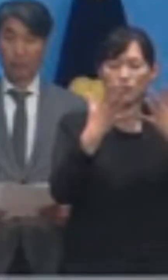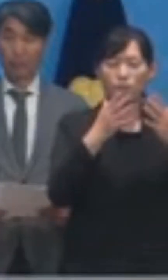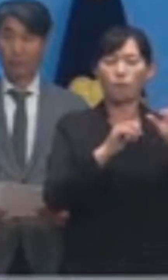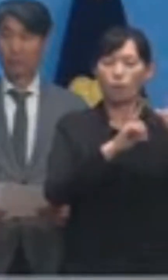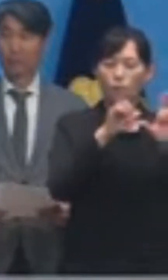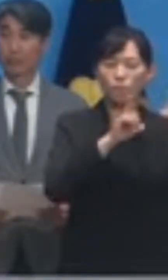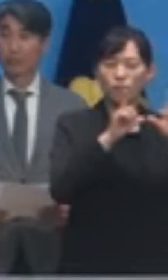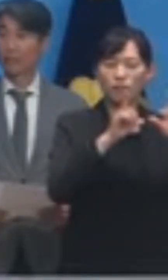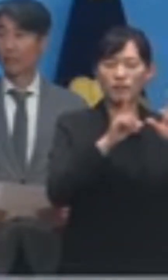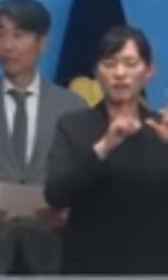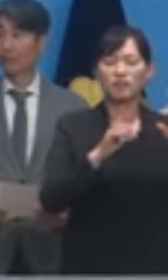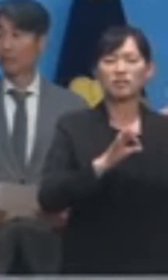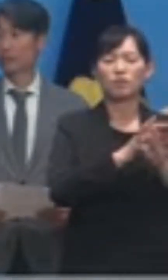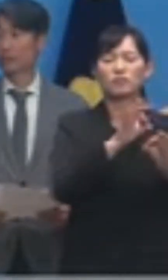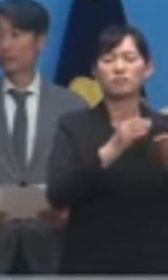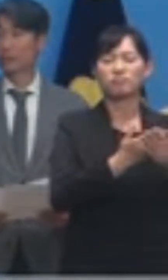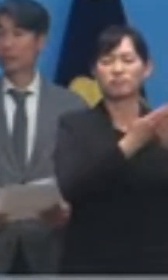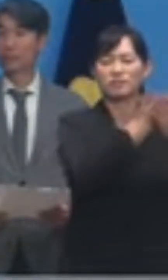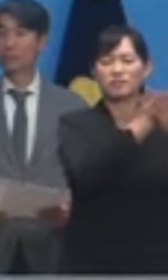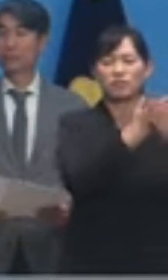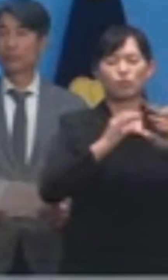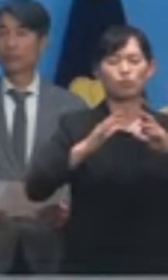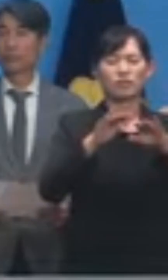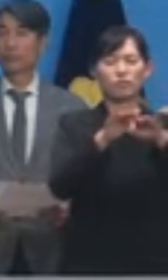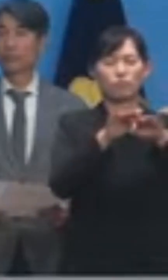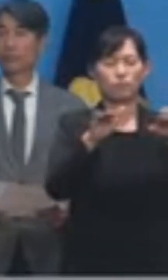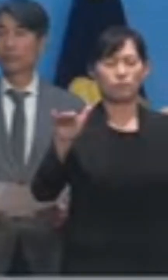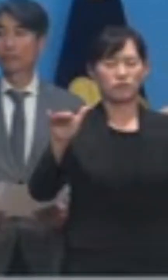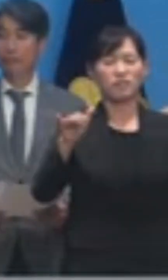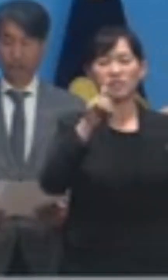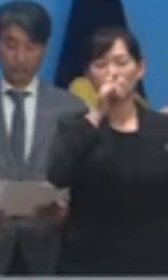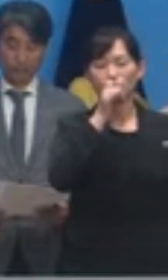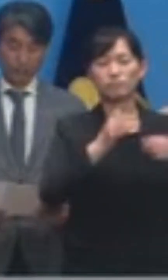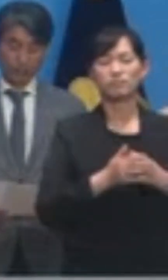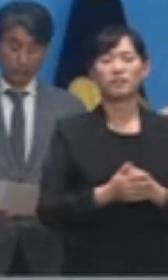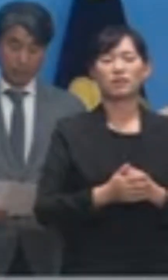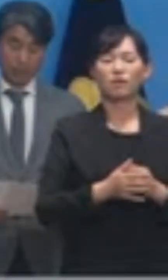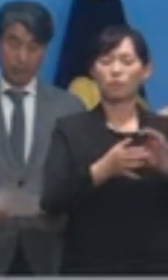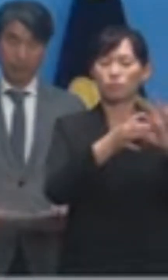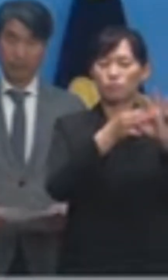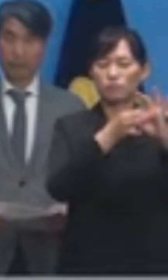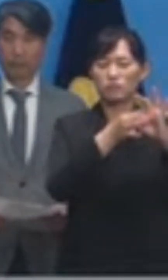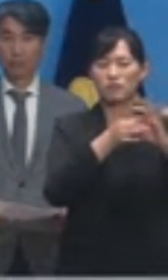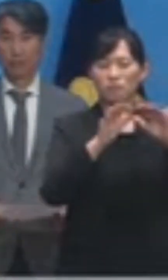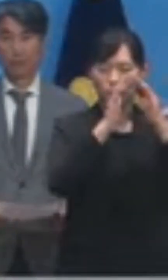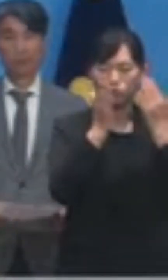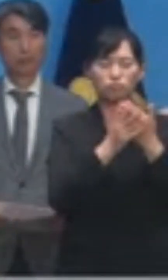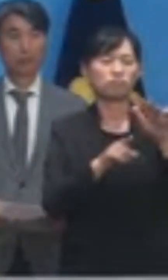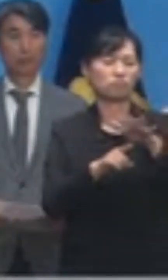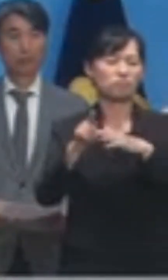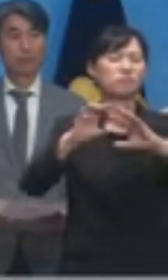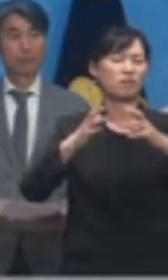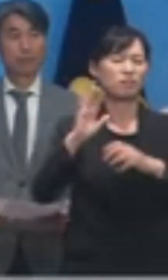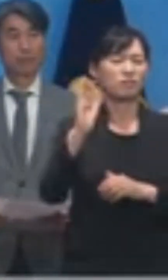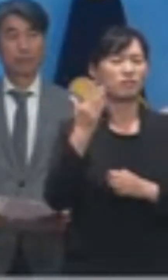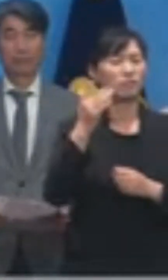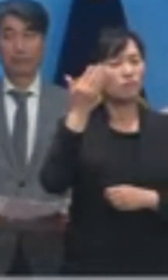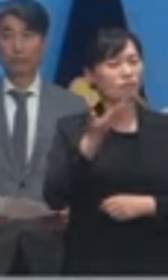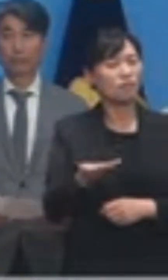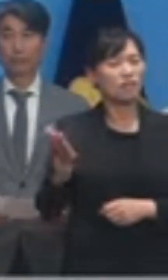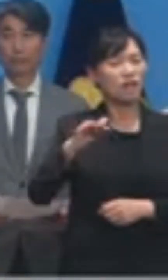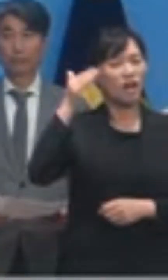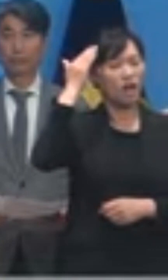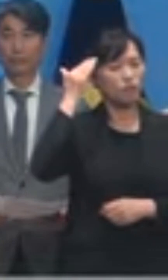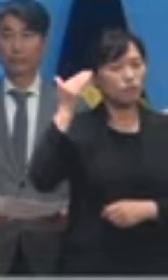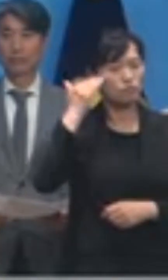사회적 경제를 활성화시켜서 국가의 균형을 맞춰나가는 정책들을 펴왔고 그것을 통해서 모두 선진국이 되었습니다. 하지만 대한민국에서